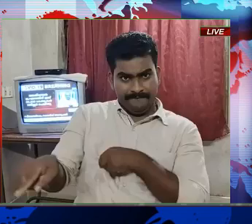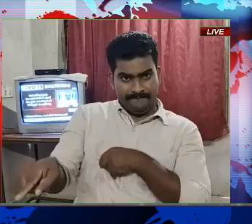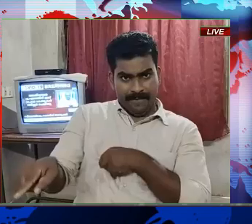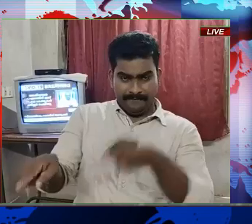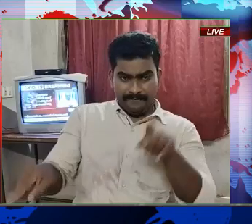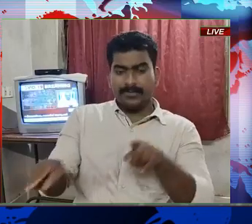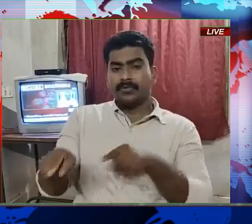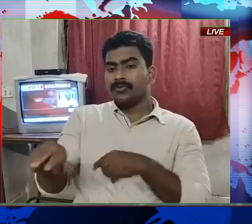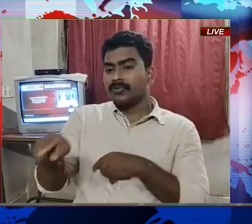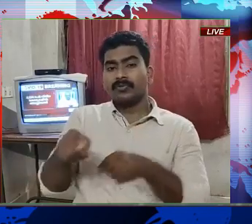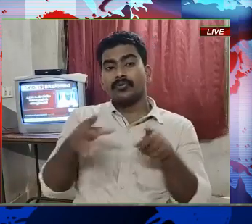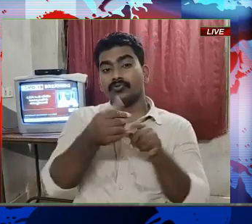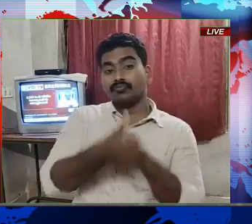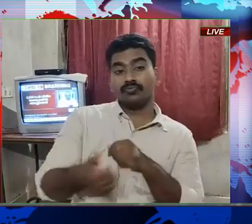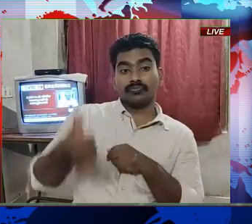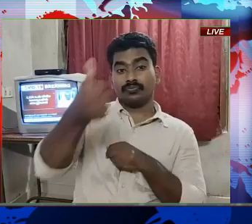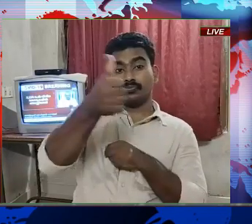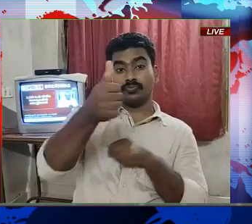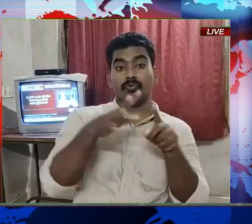ആവശ്യത്തിനനുസരിച്ച്